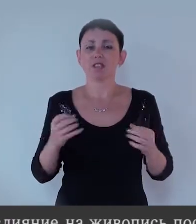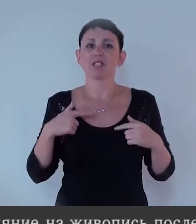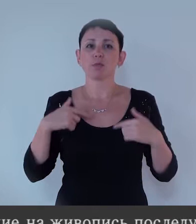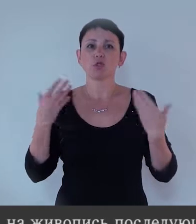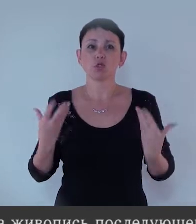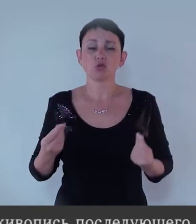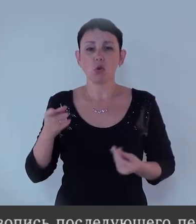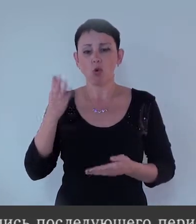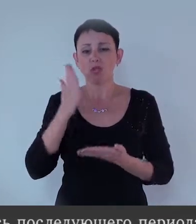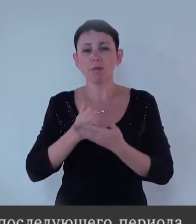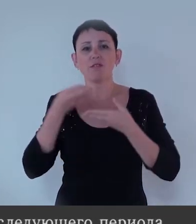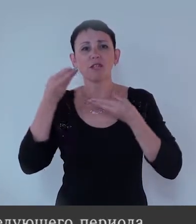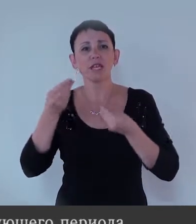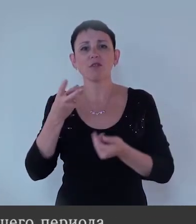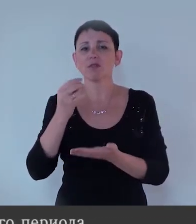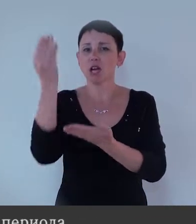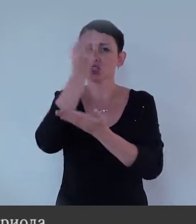живопись последующего периода